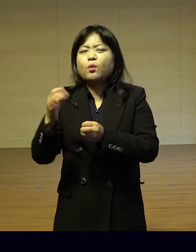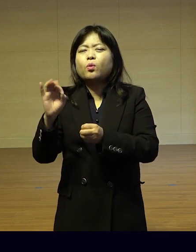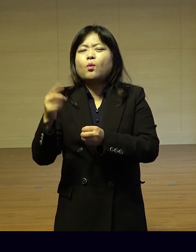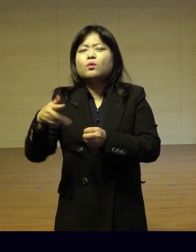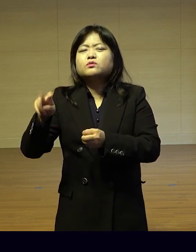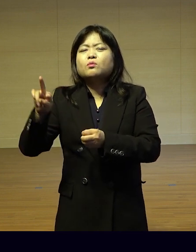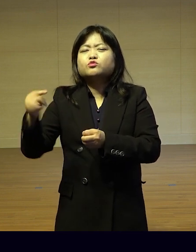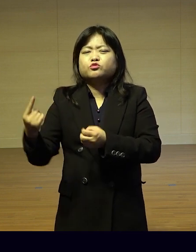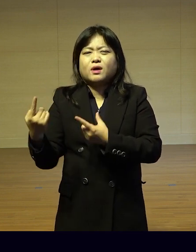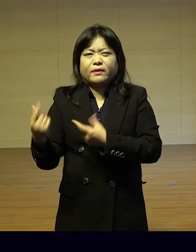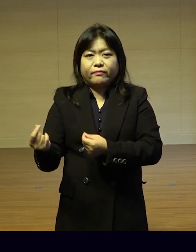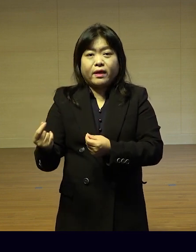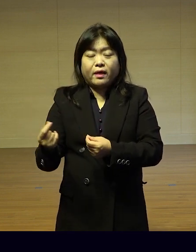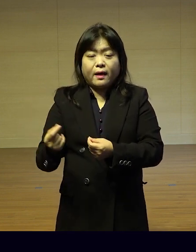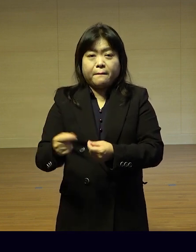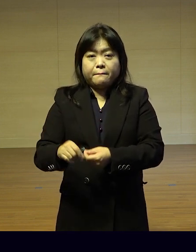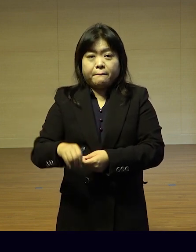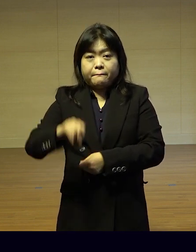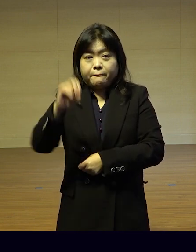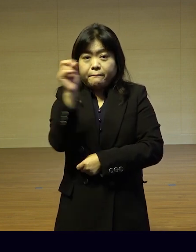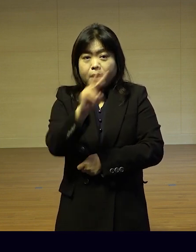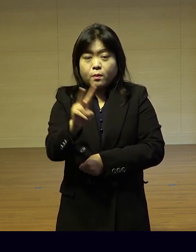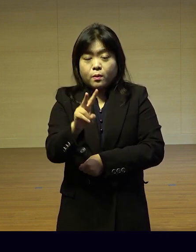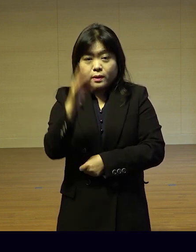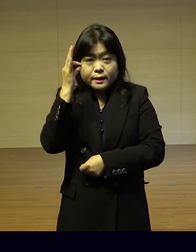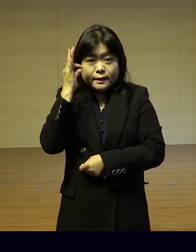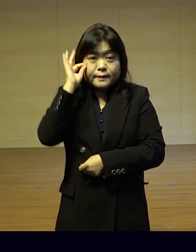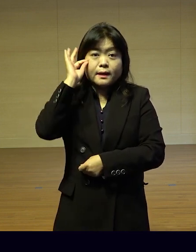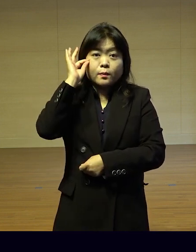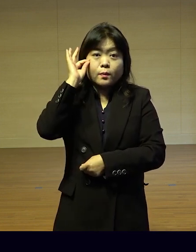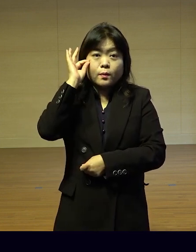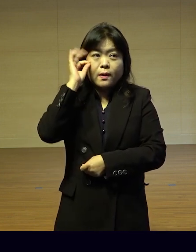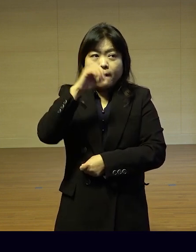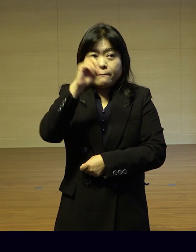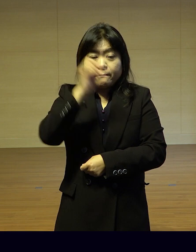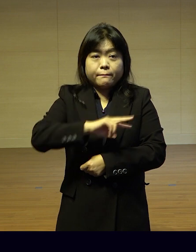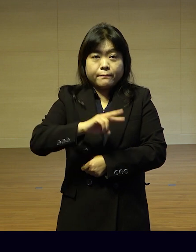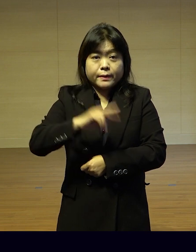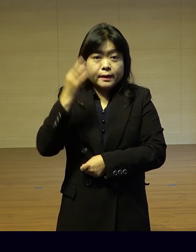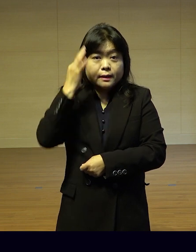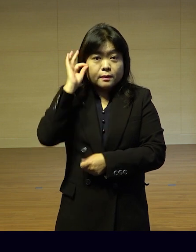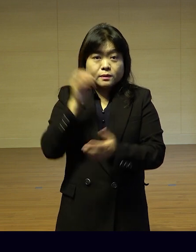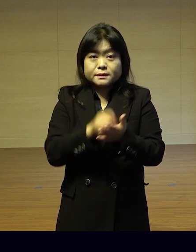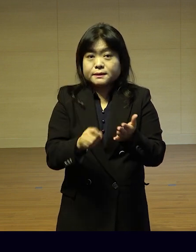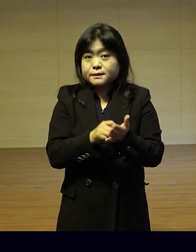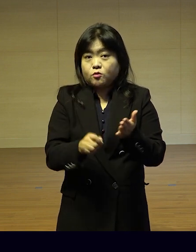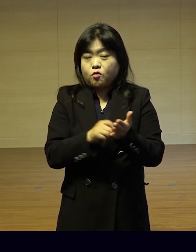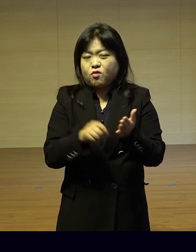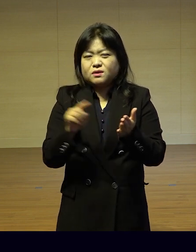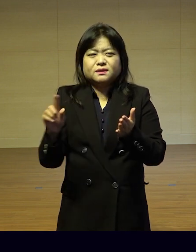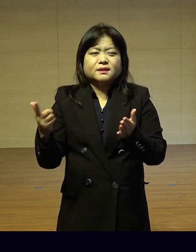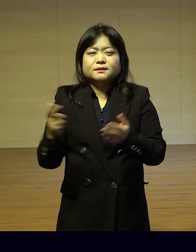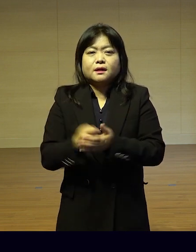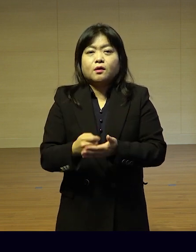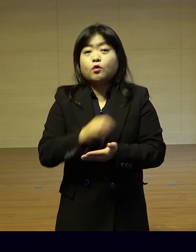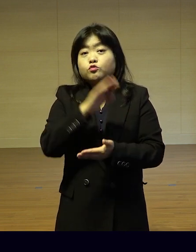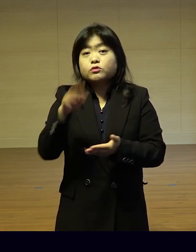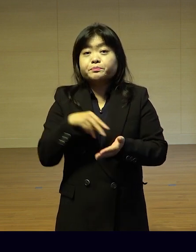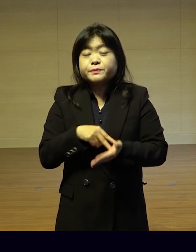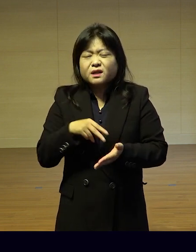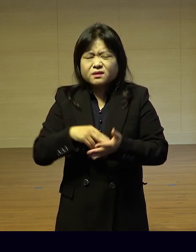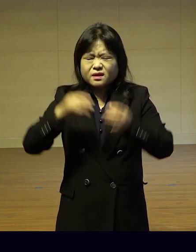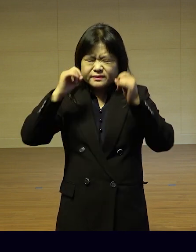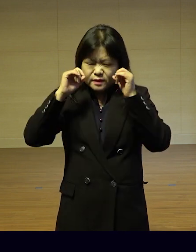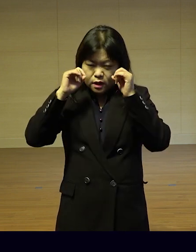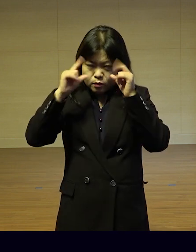단박에 깨닫고 sudden enlightenment, 단박, 도노. 그러나 우리에게는 아직도